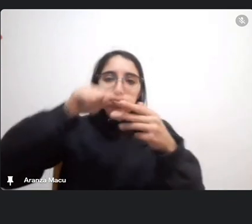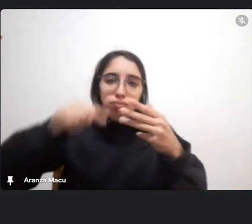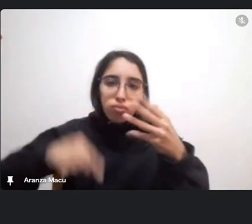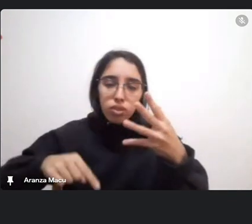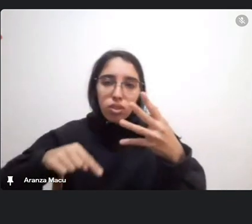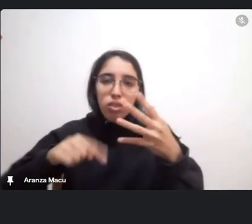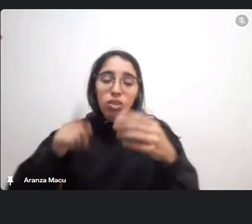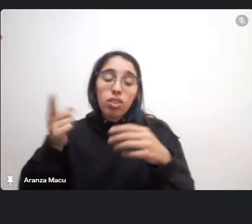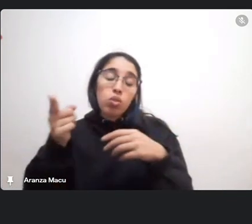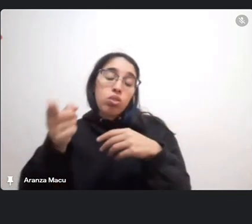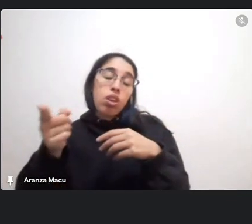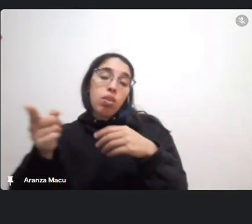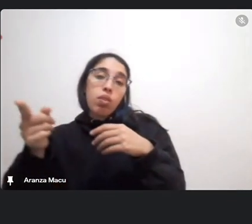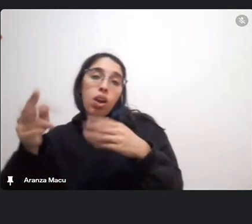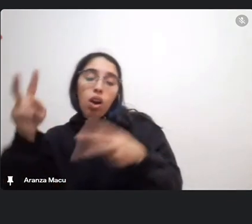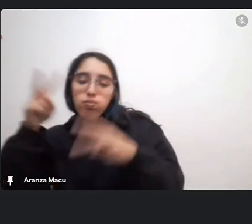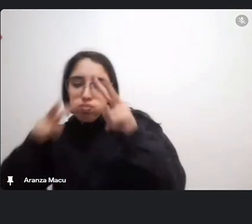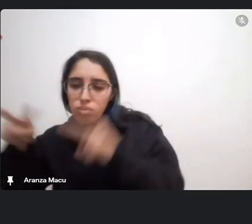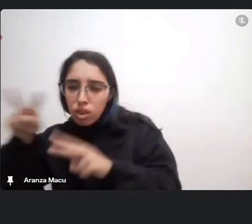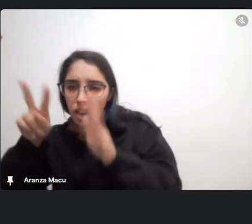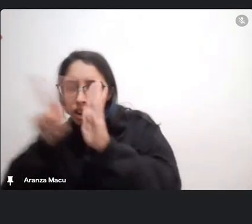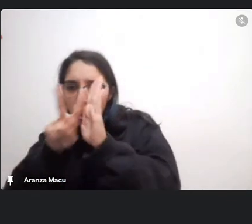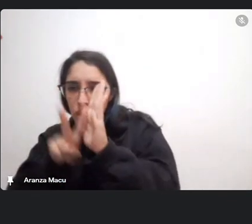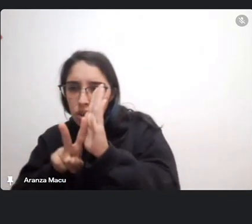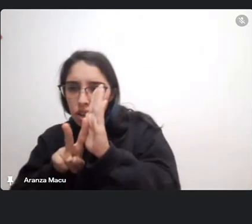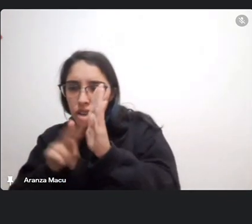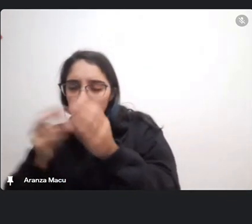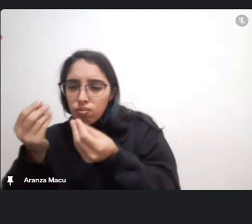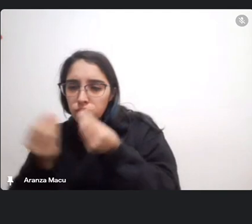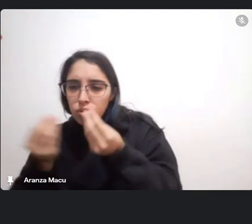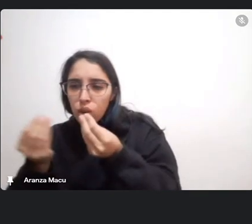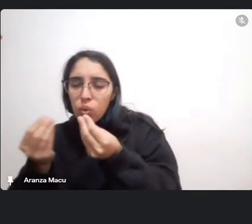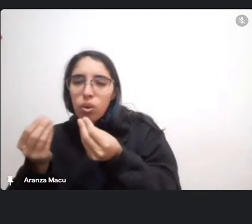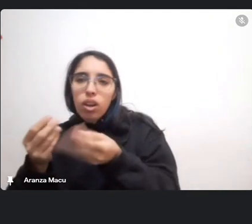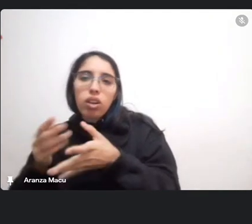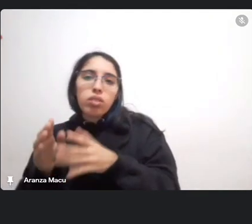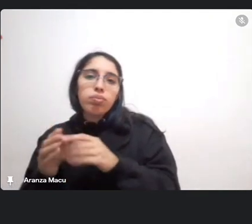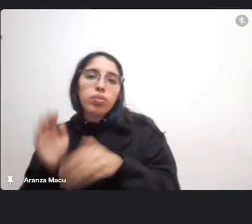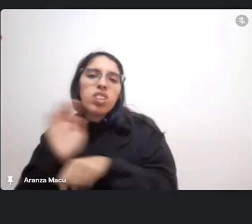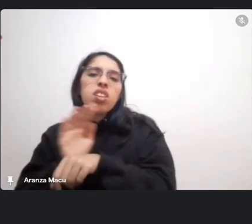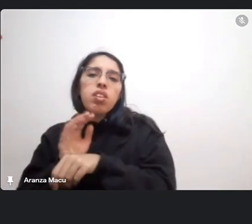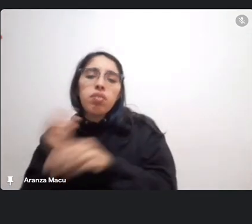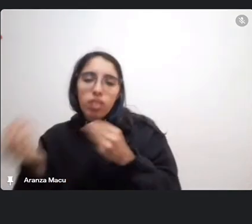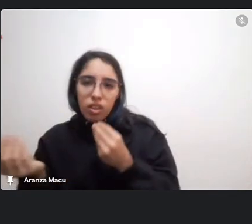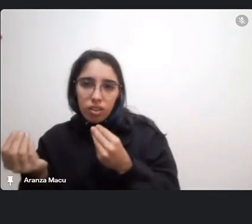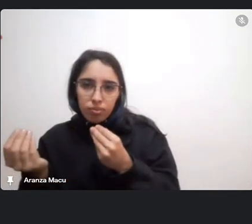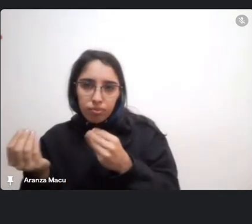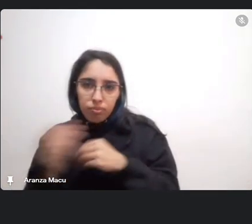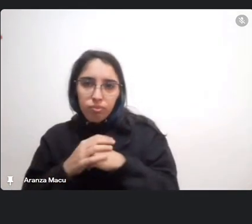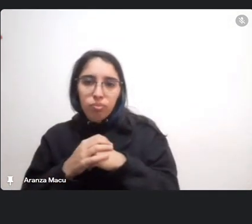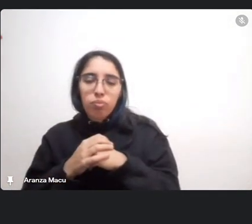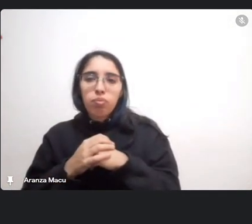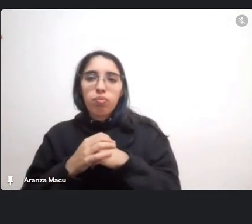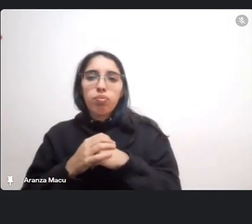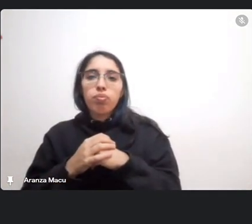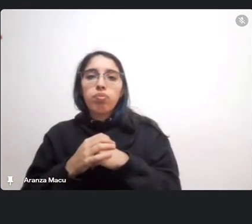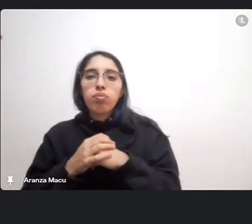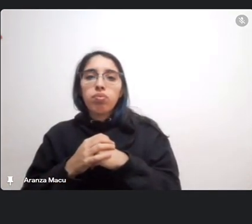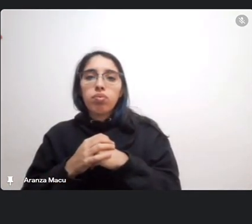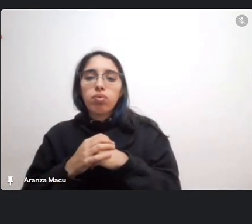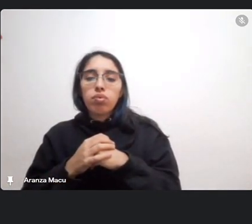en su glosario porque son verbos, por ejemplo, estos verbos van a aparecer dentro de un léxico que se